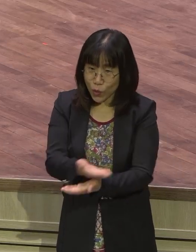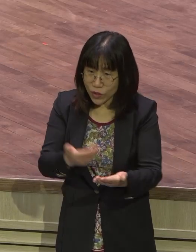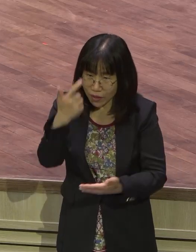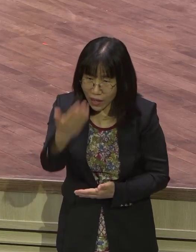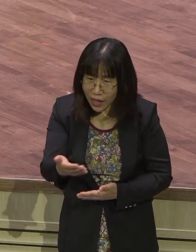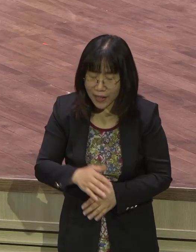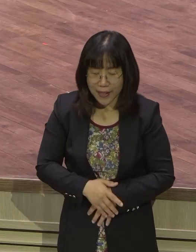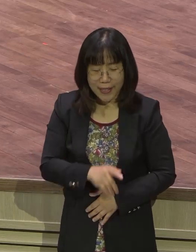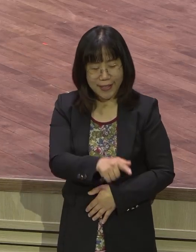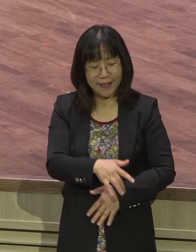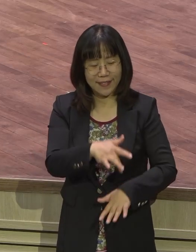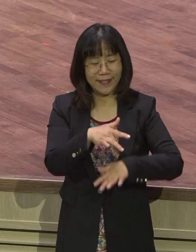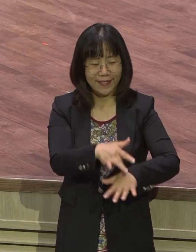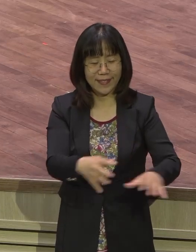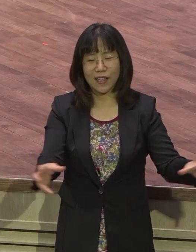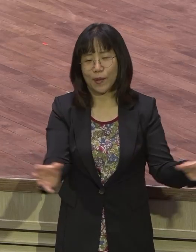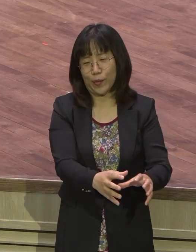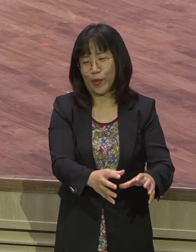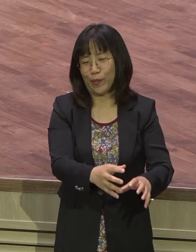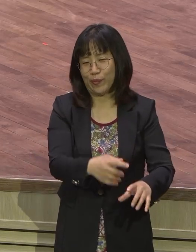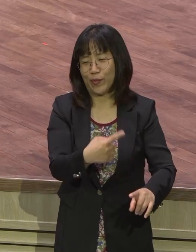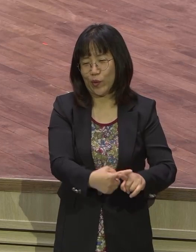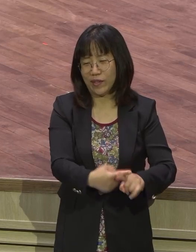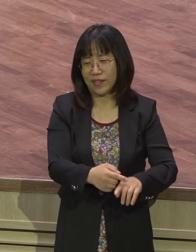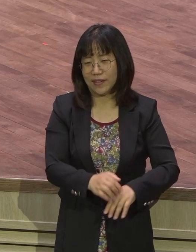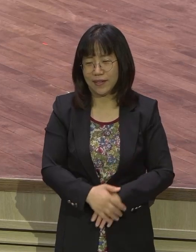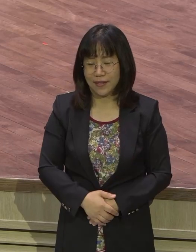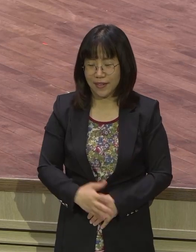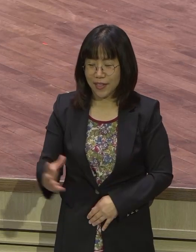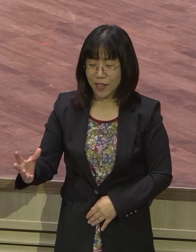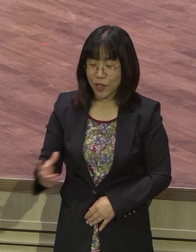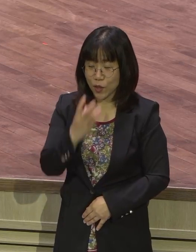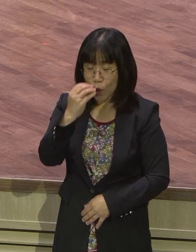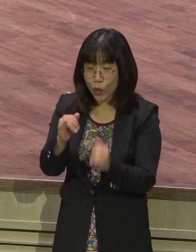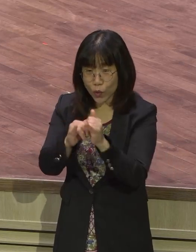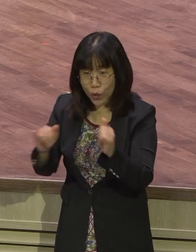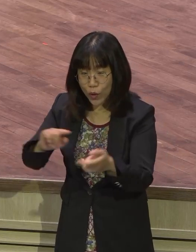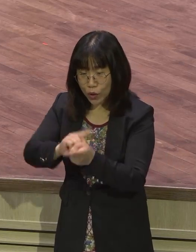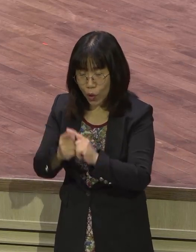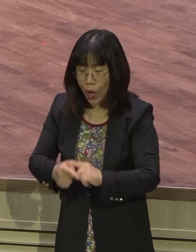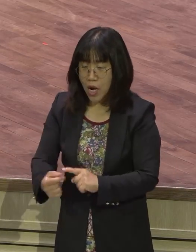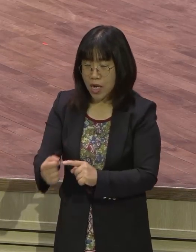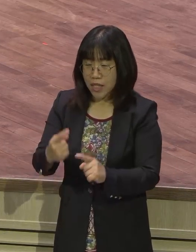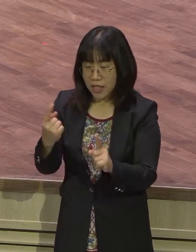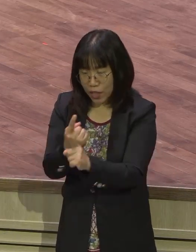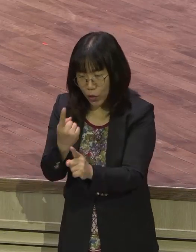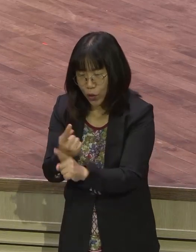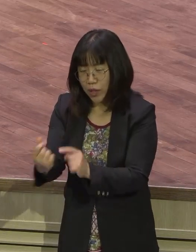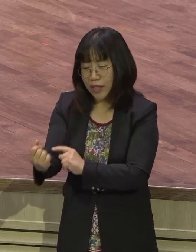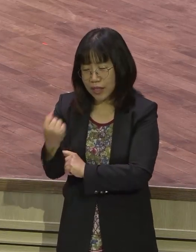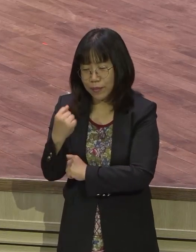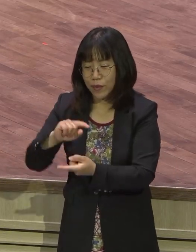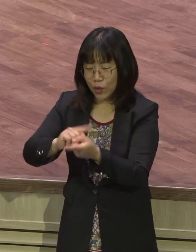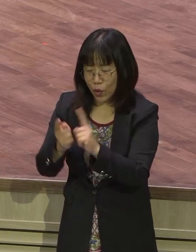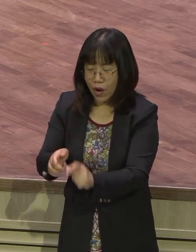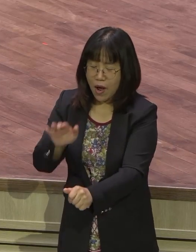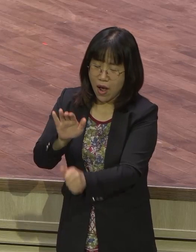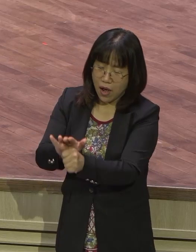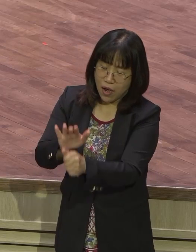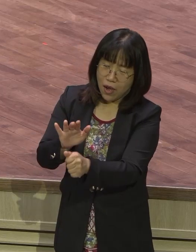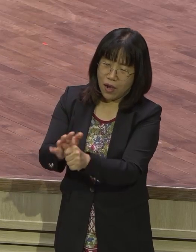그건 사단 모임이에요 성도의 교제가 서로 치유하고 힘주고 위로하고 서로 세워주고